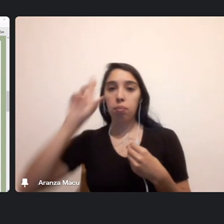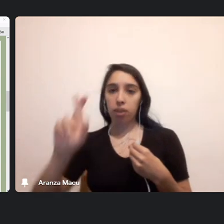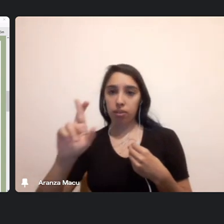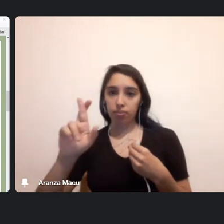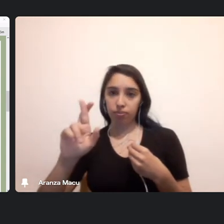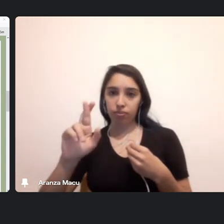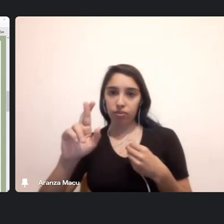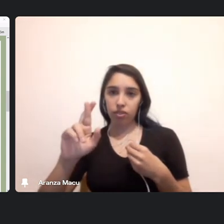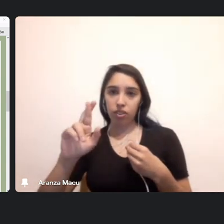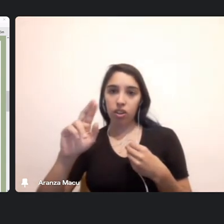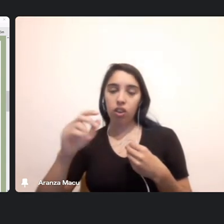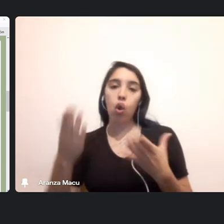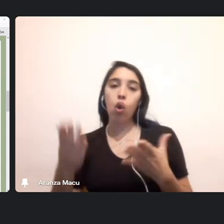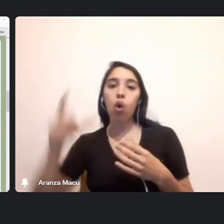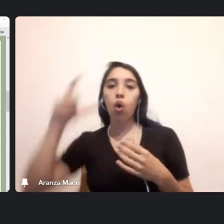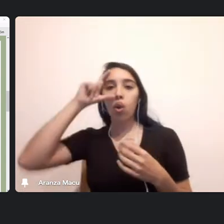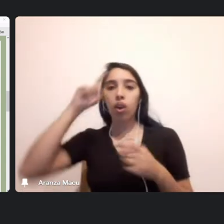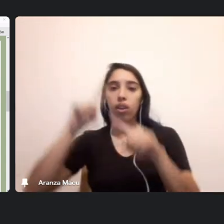existe.